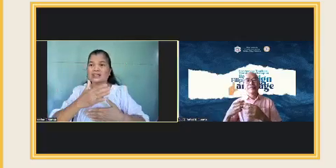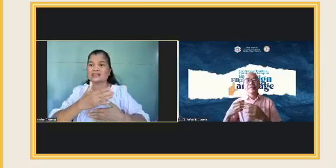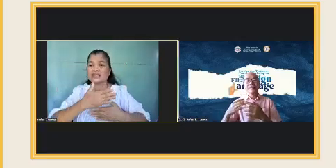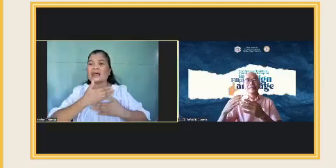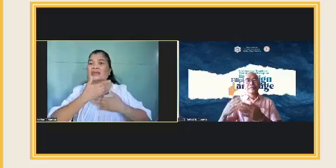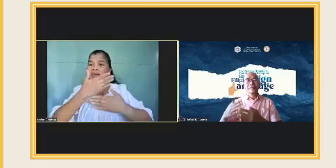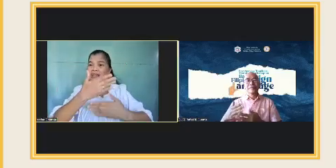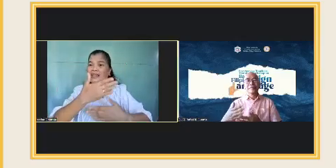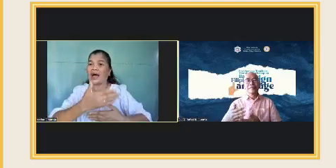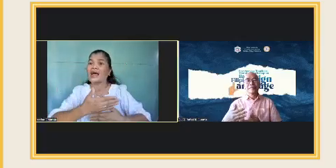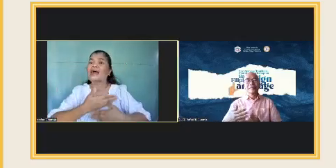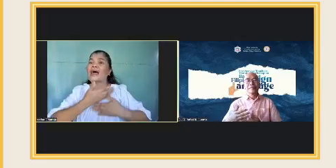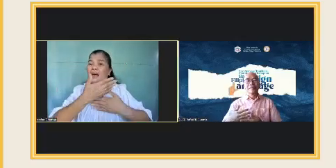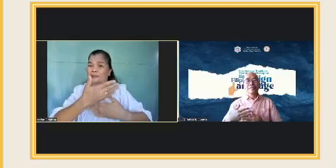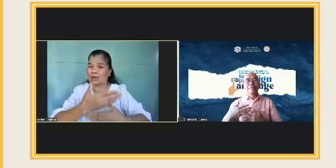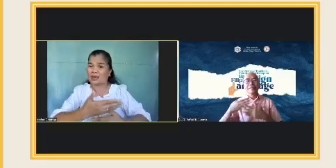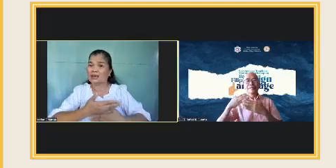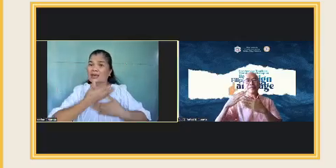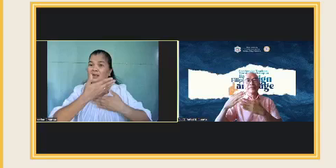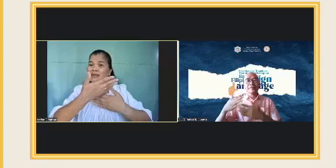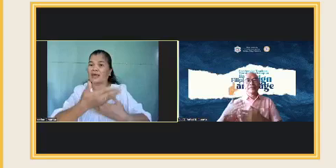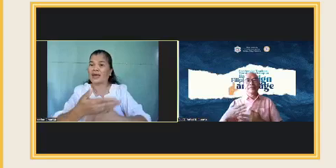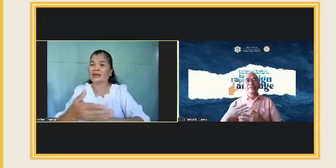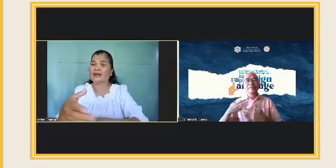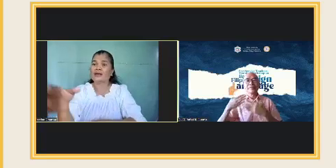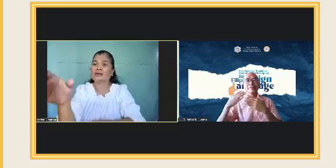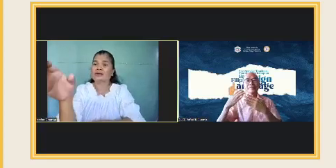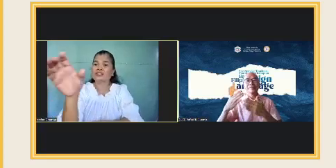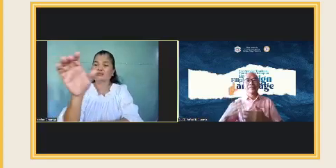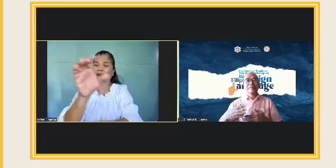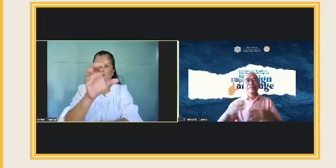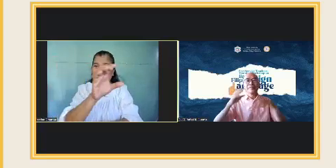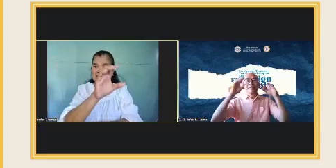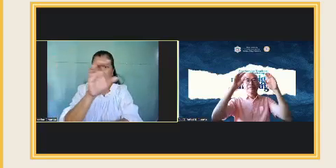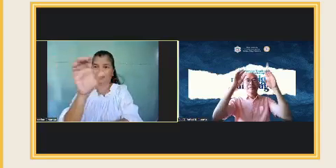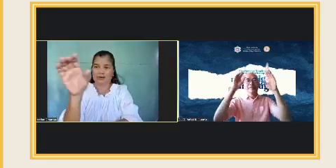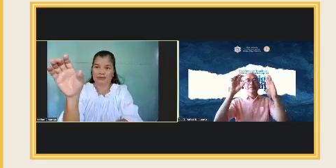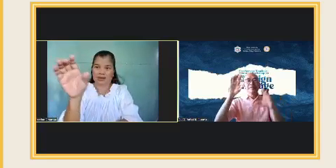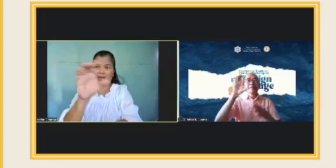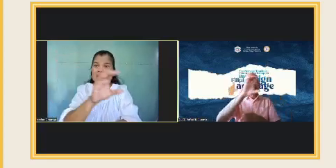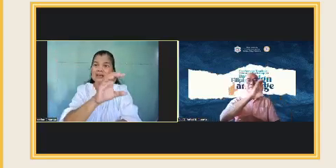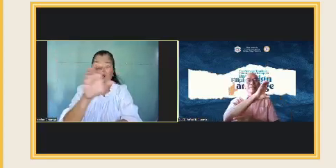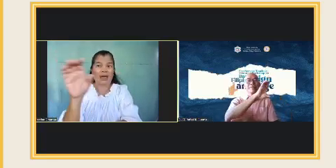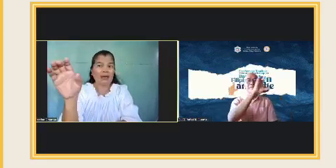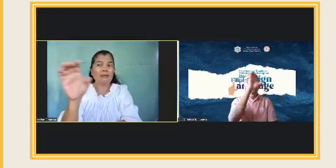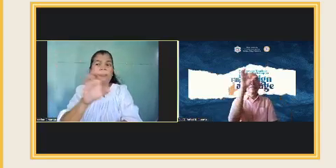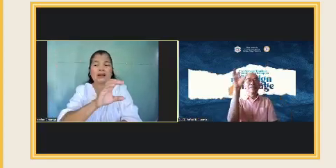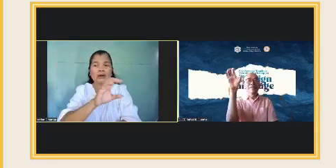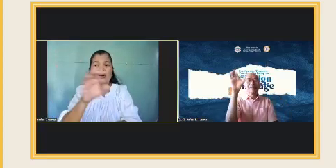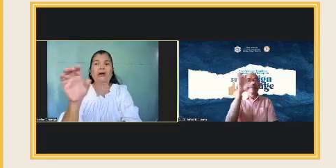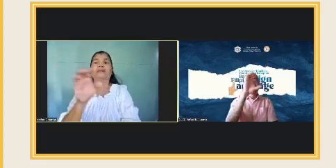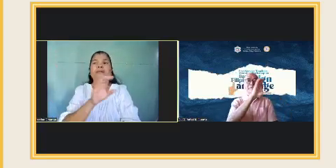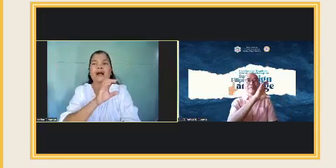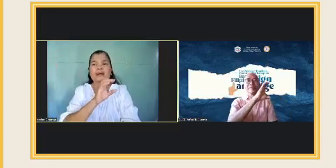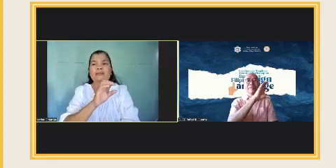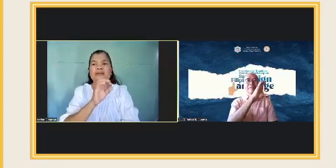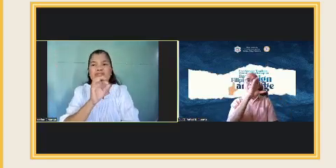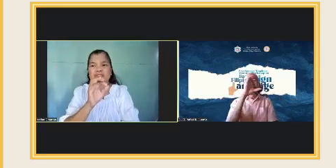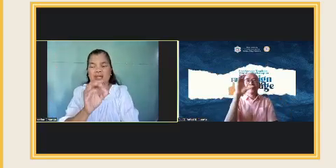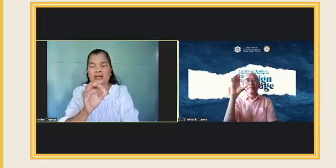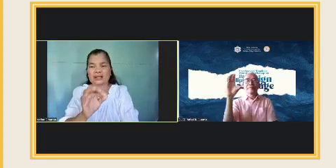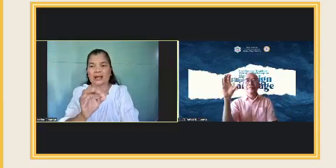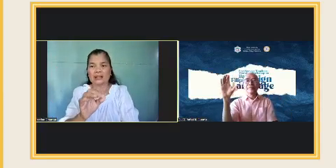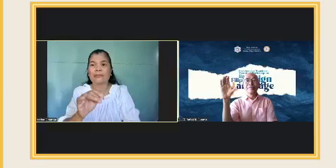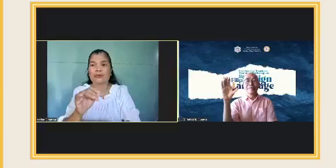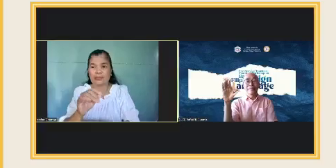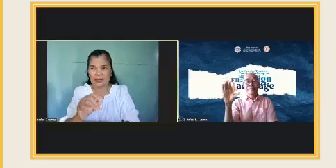just sign again the happy, then Christmas. Okay? Pero may